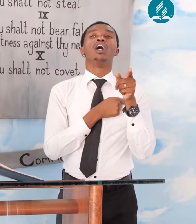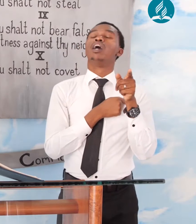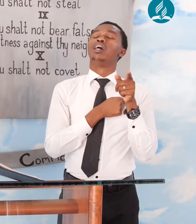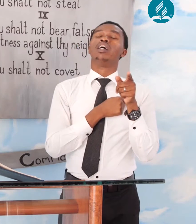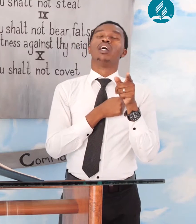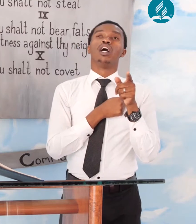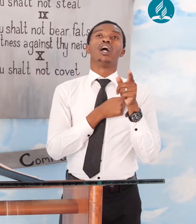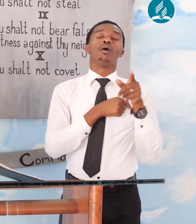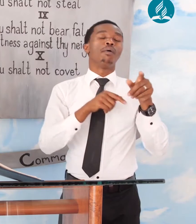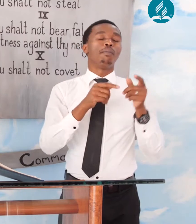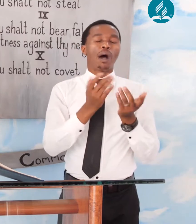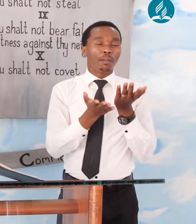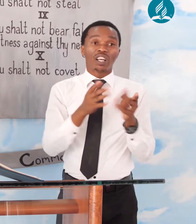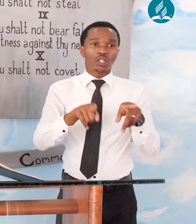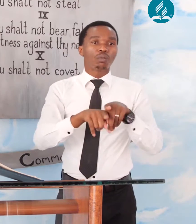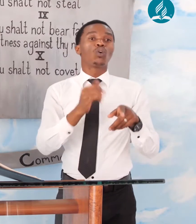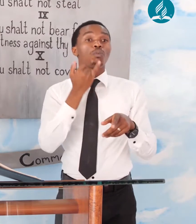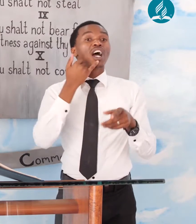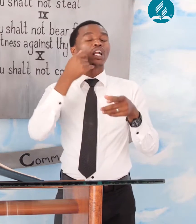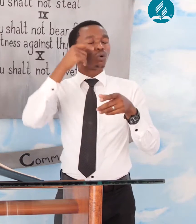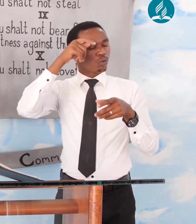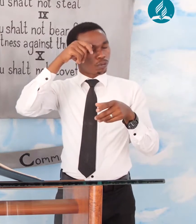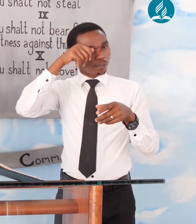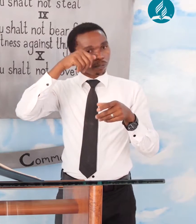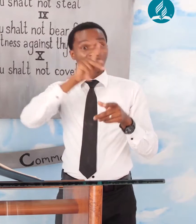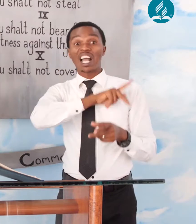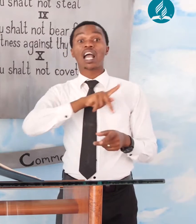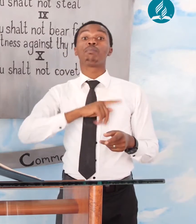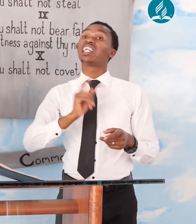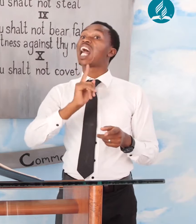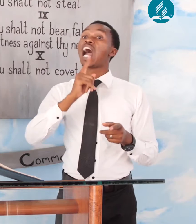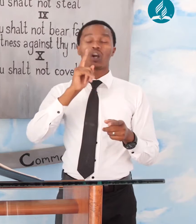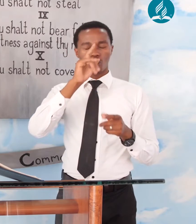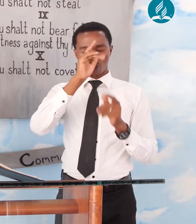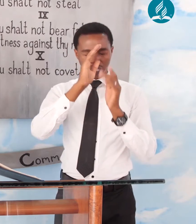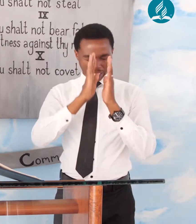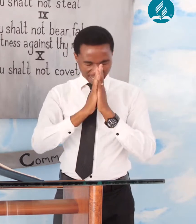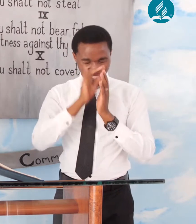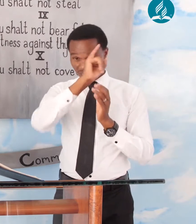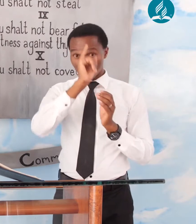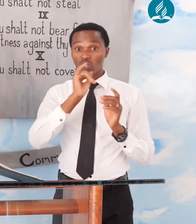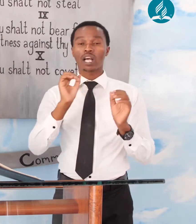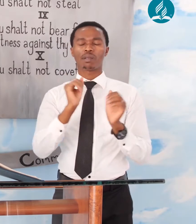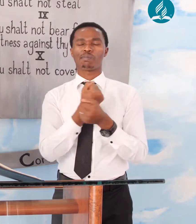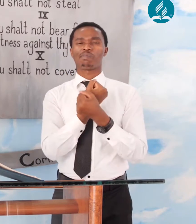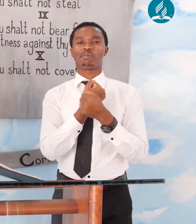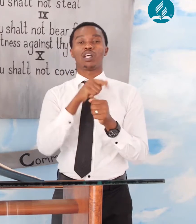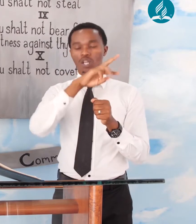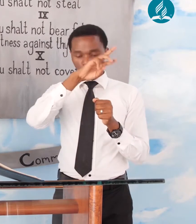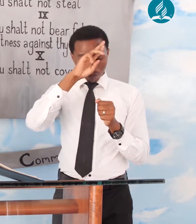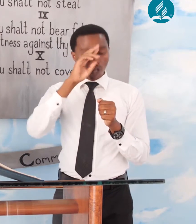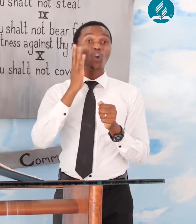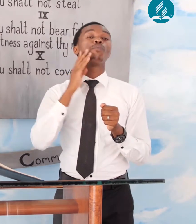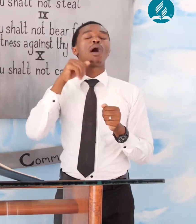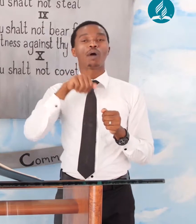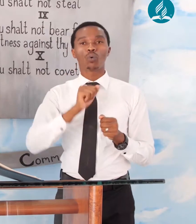ntabwo yigeze aba mu basenga ibishushanyo kubera ibyo nyina